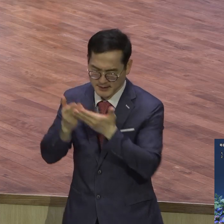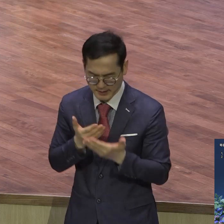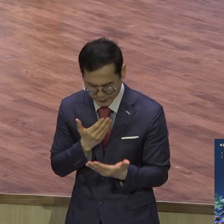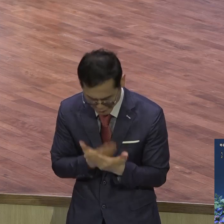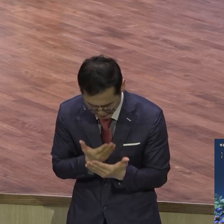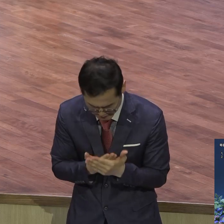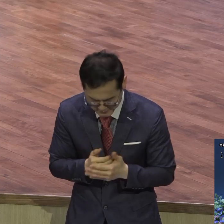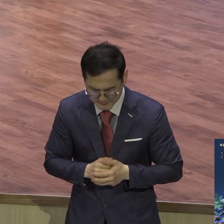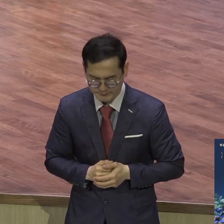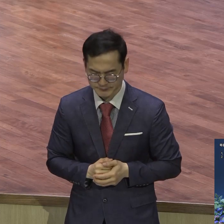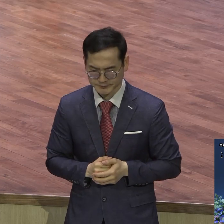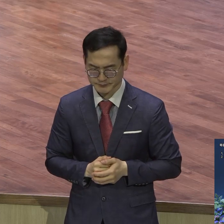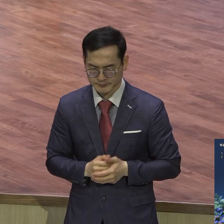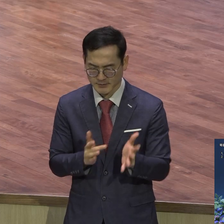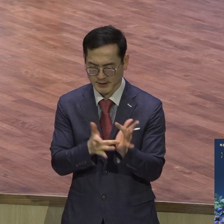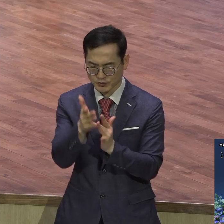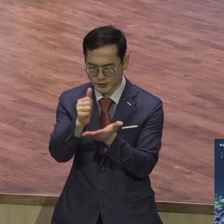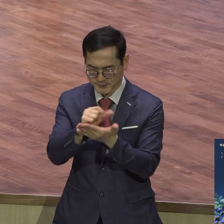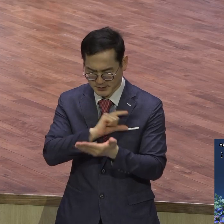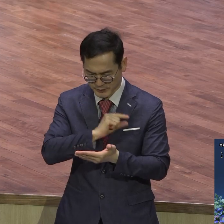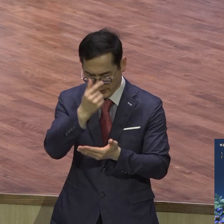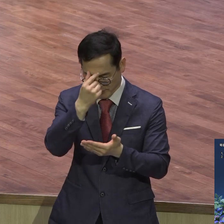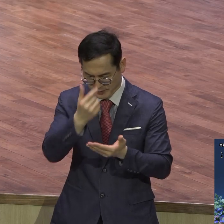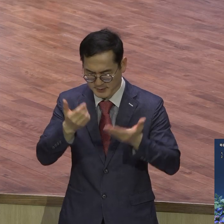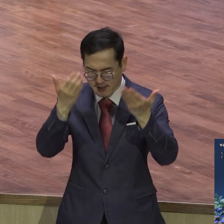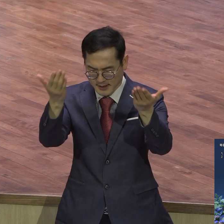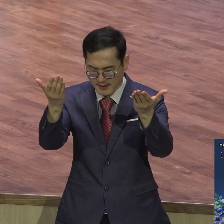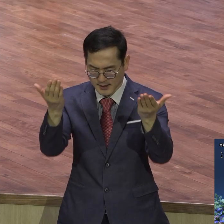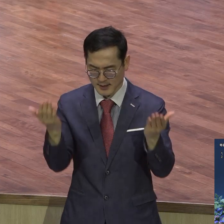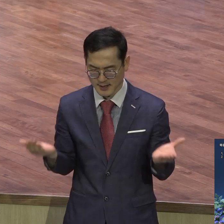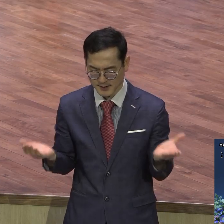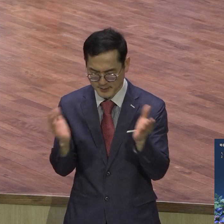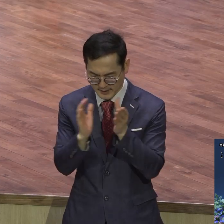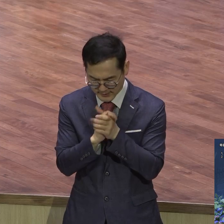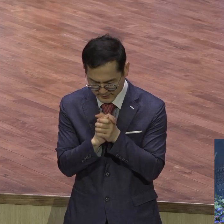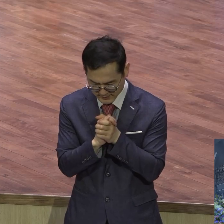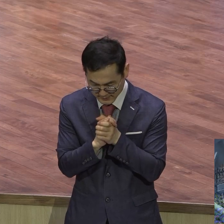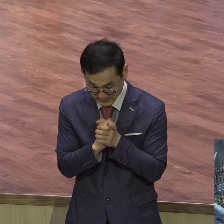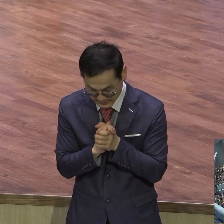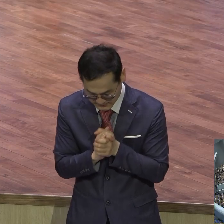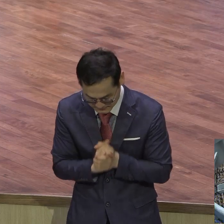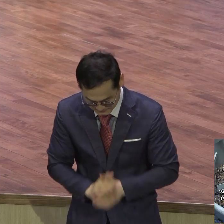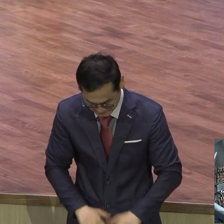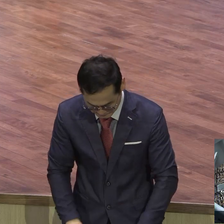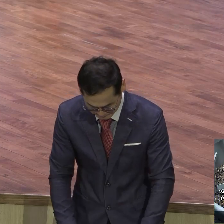도와 주옵소서 예수 거시소름 받도록 기도합니다. 아멘 아멘 아멘 아멘